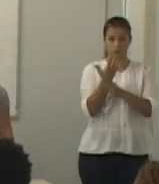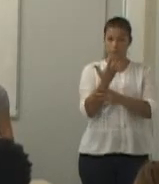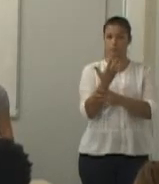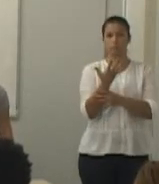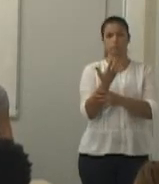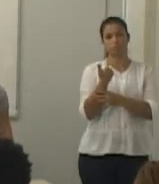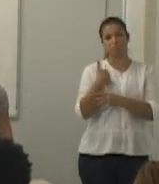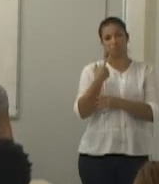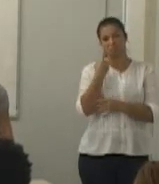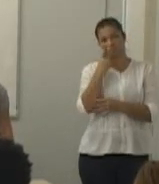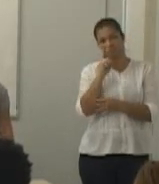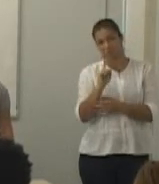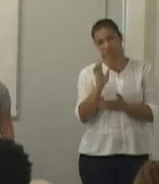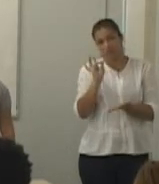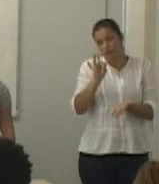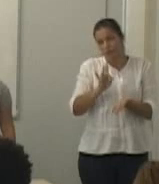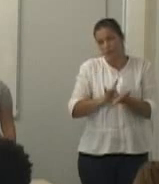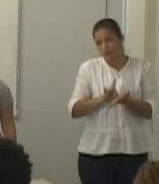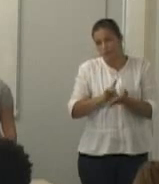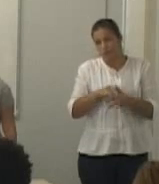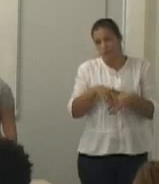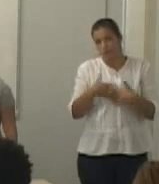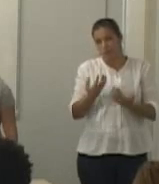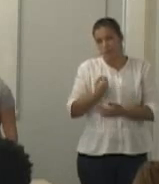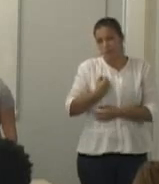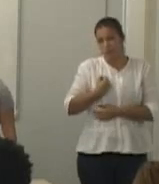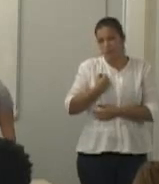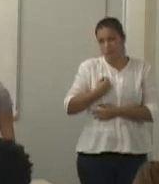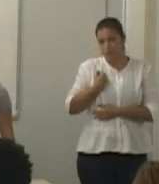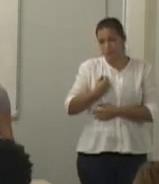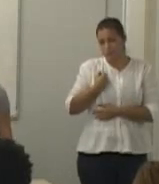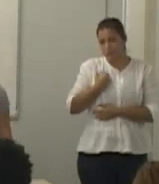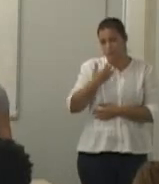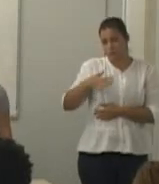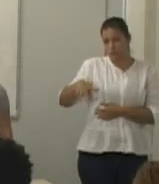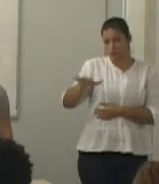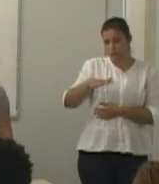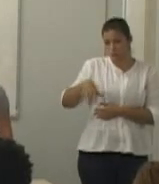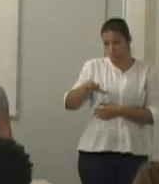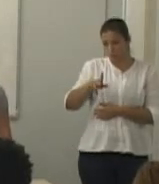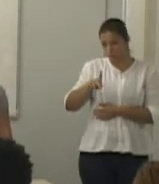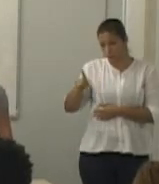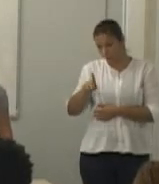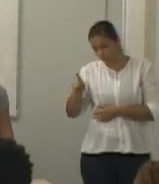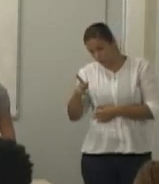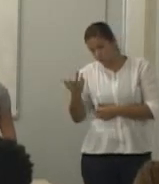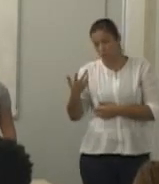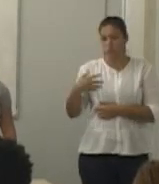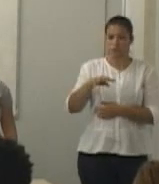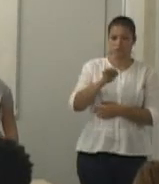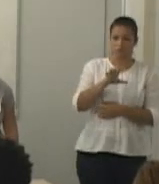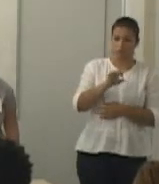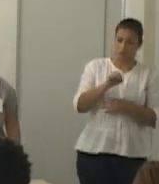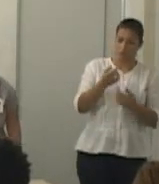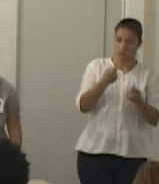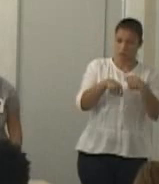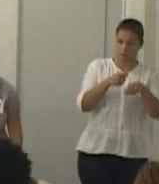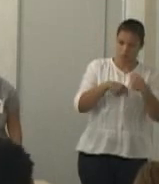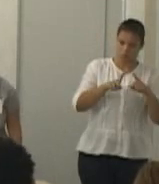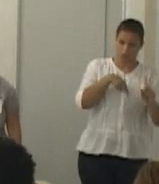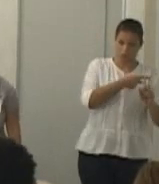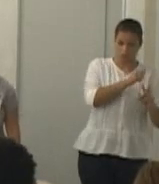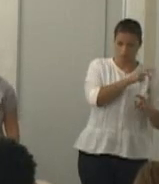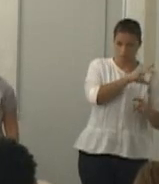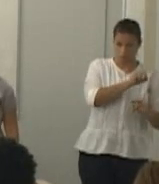sinceramente Qual foi a efetiva participação da comunidade professores técnico administrativos e alunos